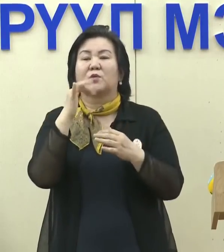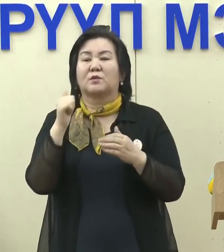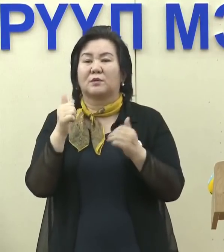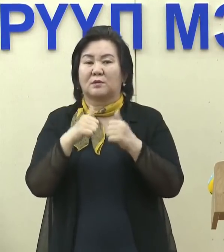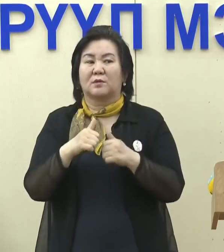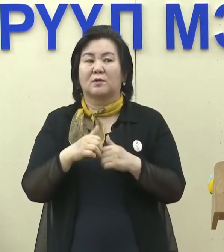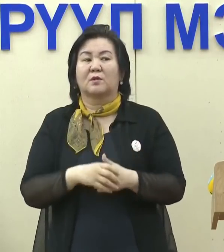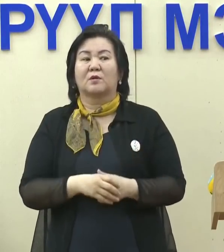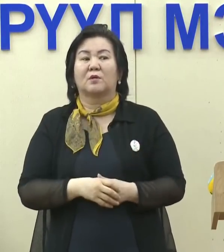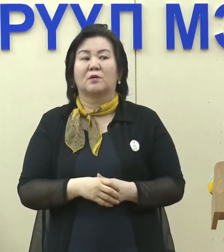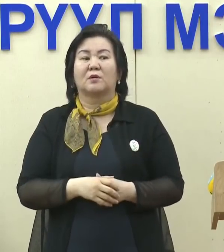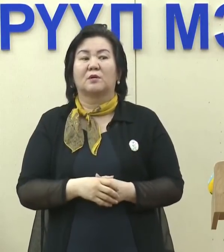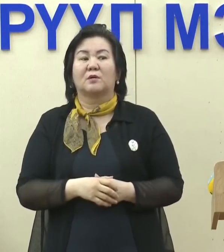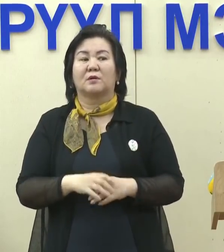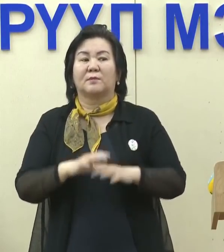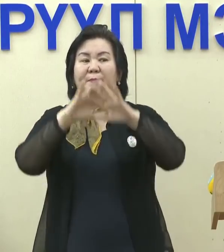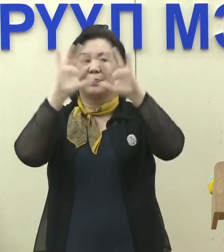Өчтөрийн нислэгээр үү?